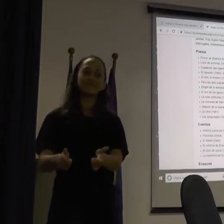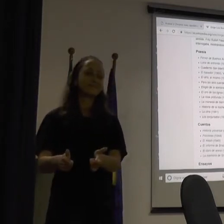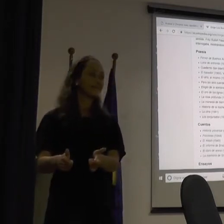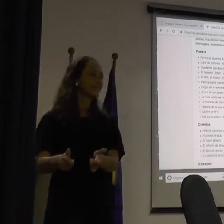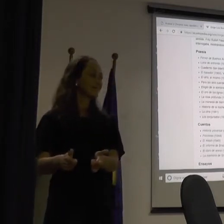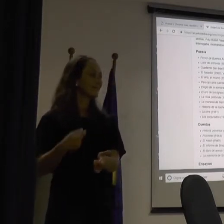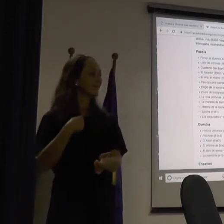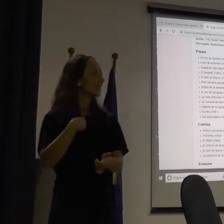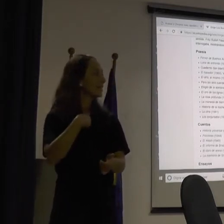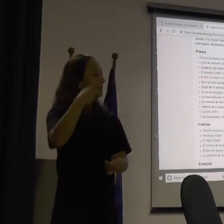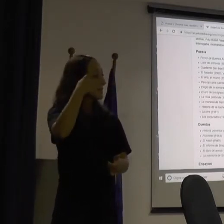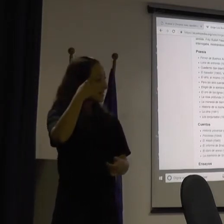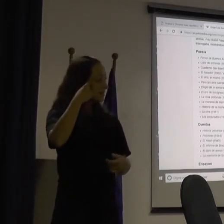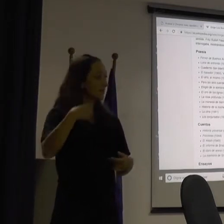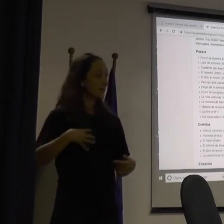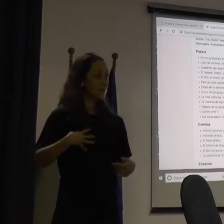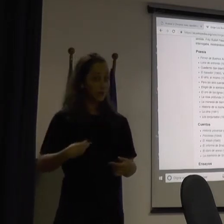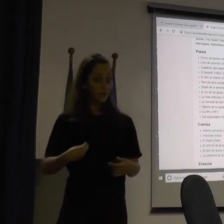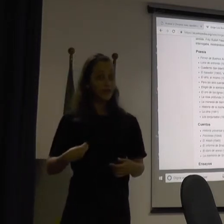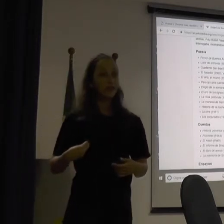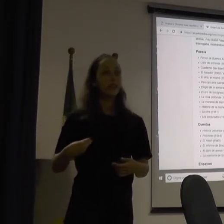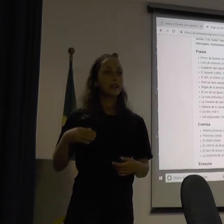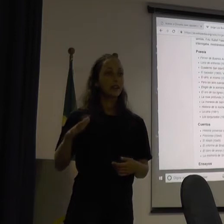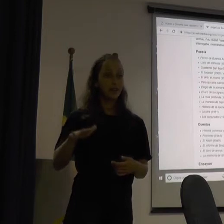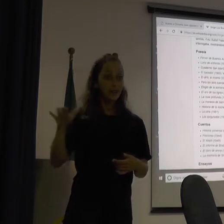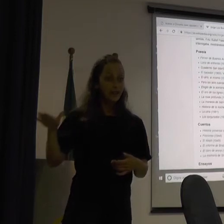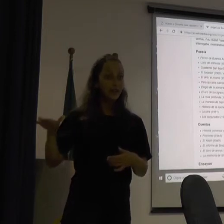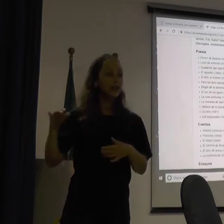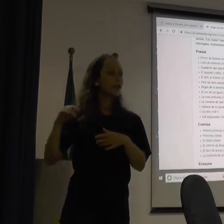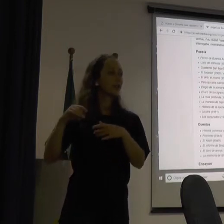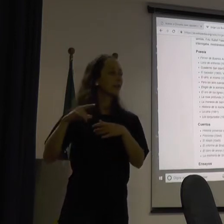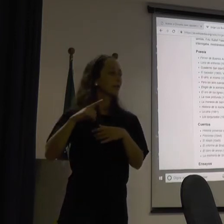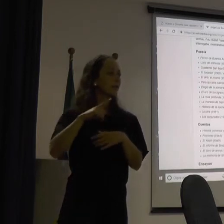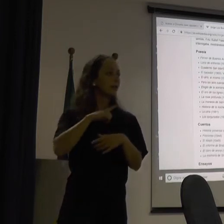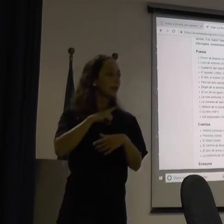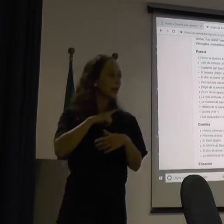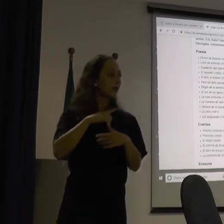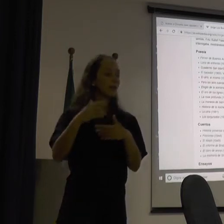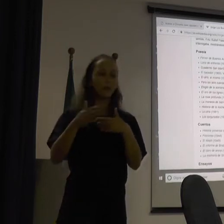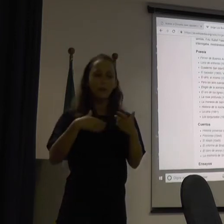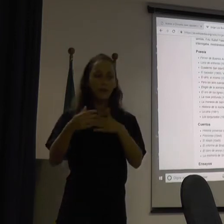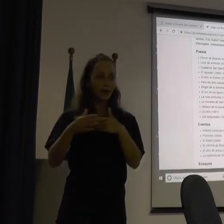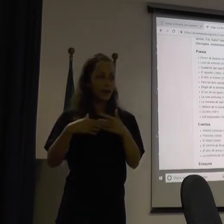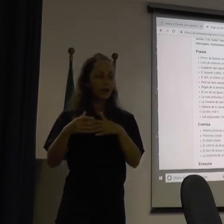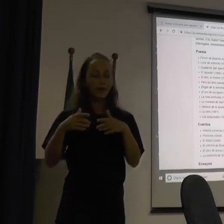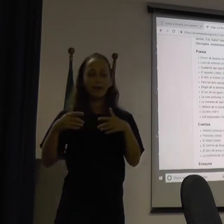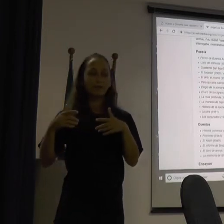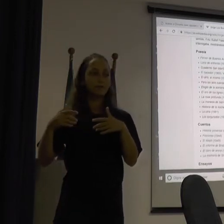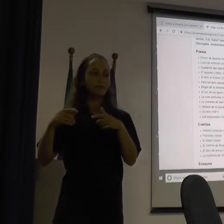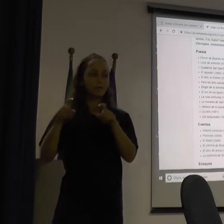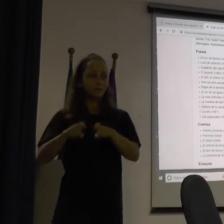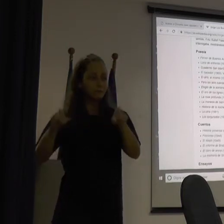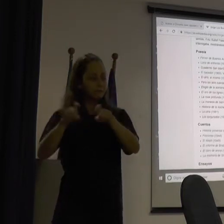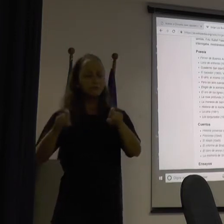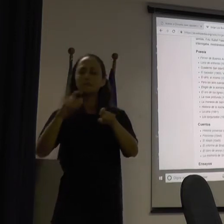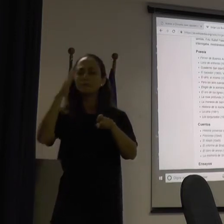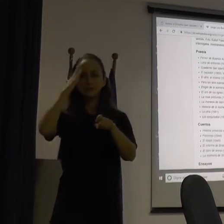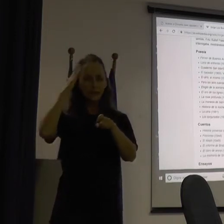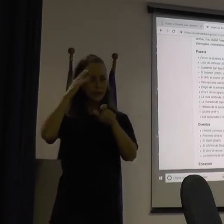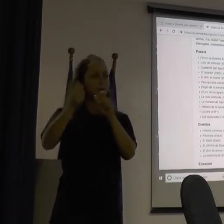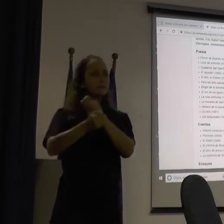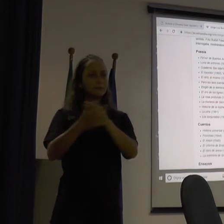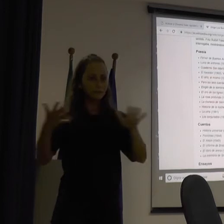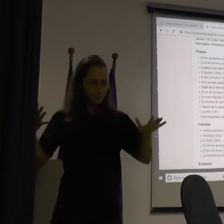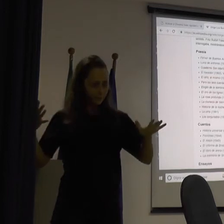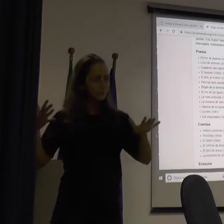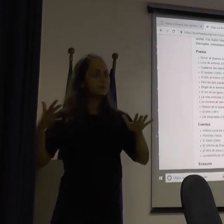relação aos meus filhos, né? Eu não tenho nenhum problema de ler em tela, em qualquer tela, né? Não tenho... E em geral algumas pessoas